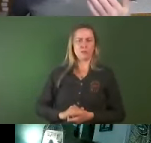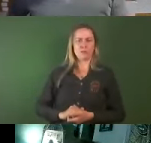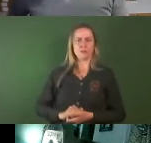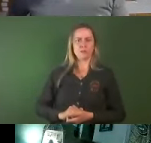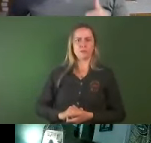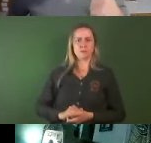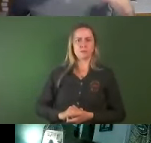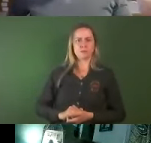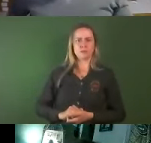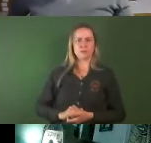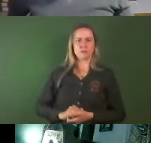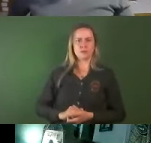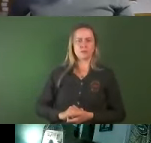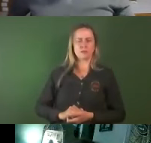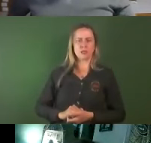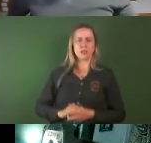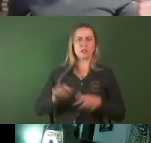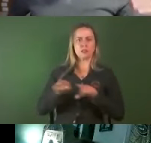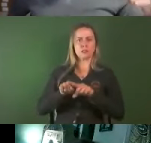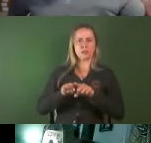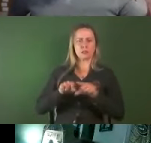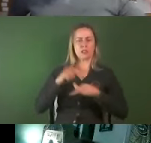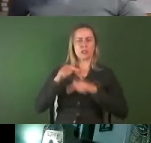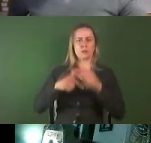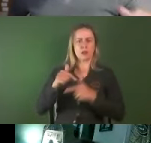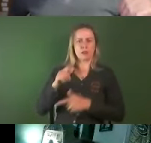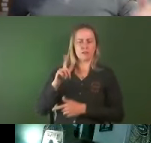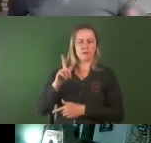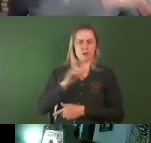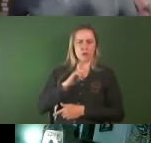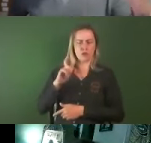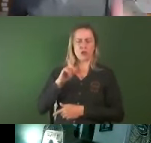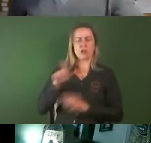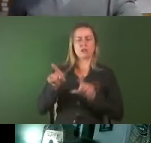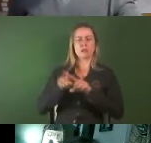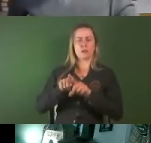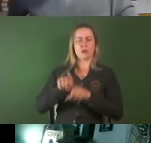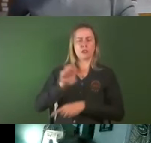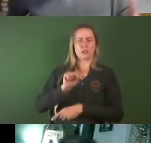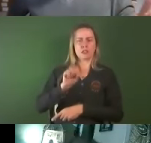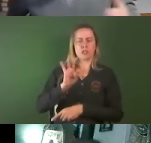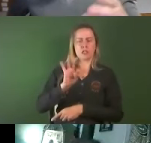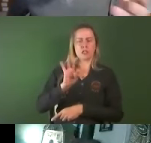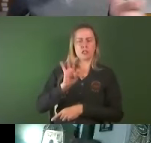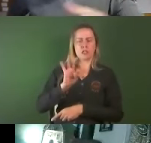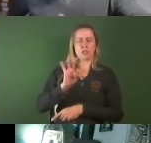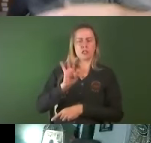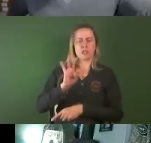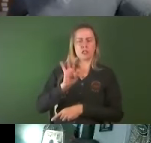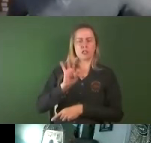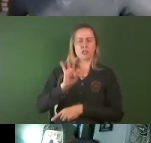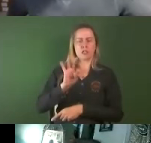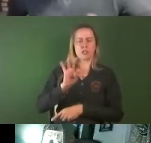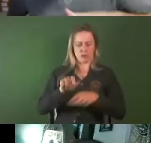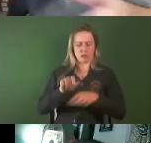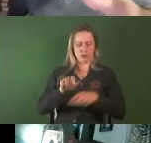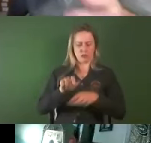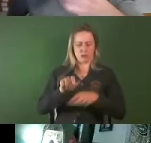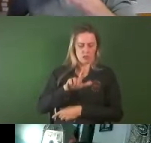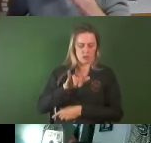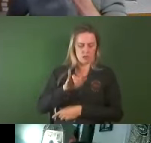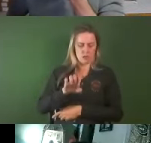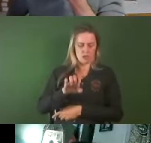um cara que vai trabalhar tão bem em fotografar em ateliê, em estúdio, quanto fotografar na rua, né? Como eu trabalho, fotografar no espaço público,